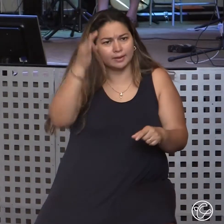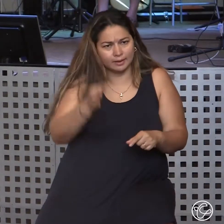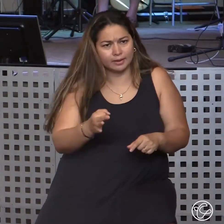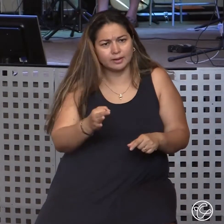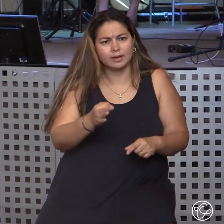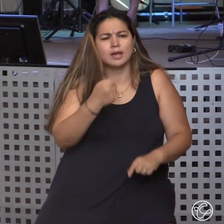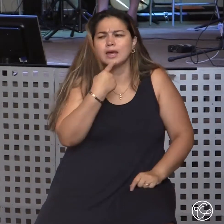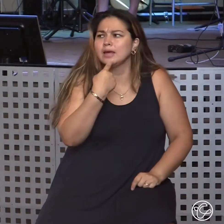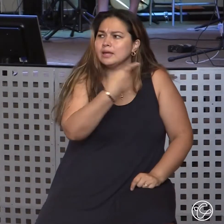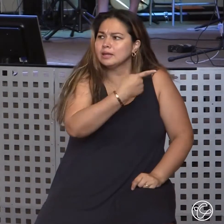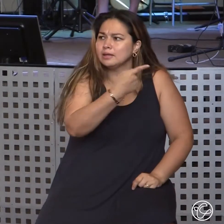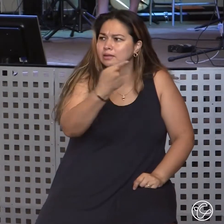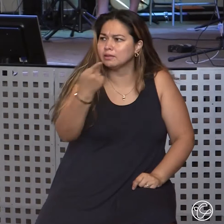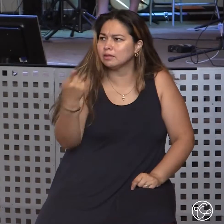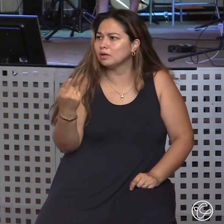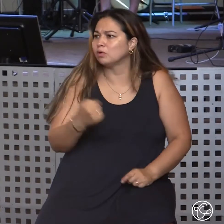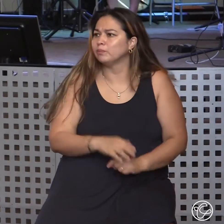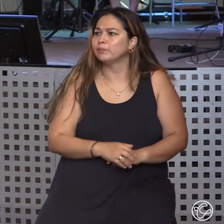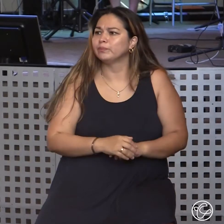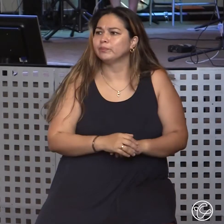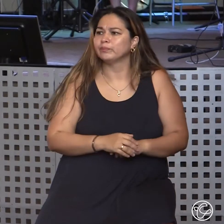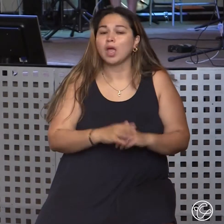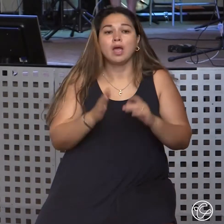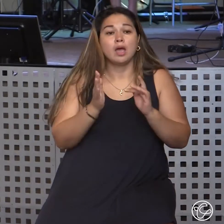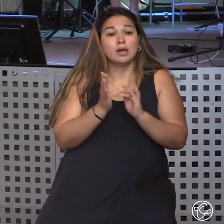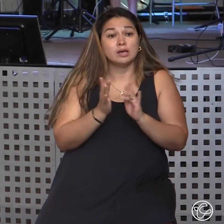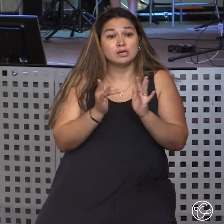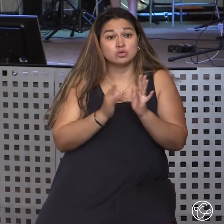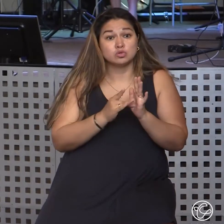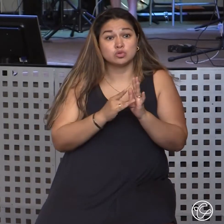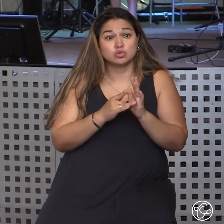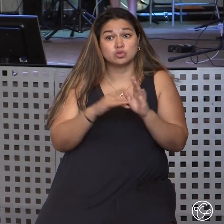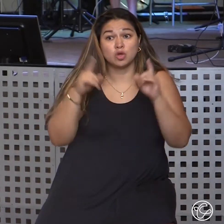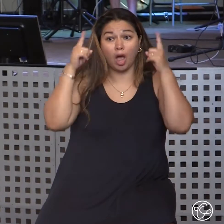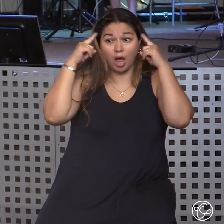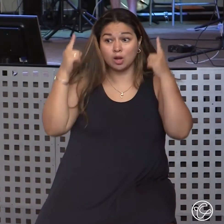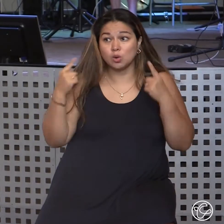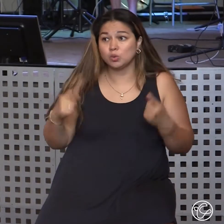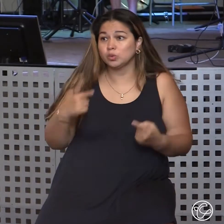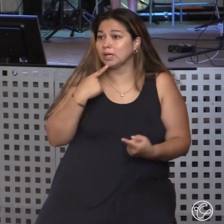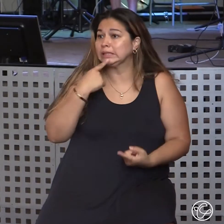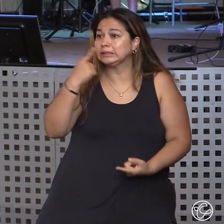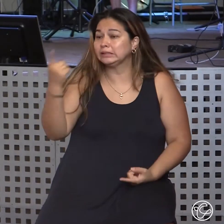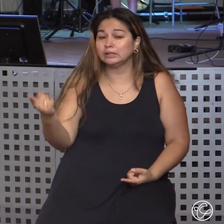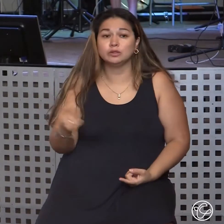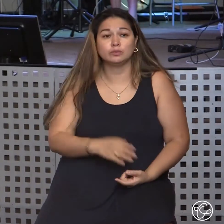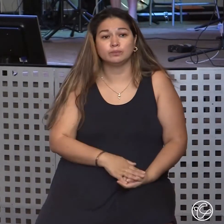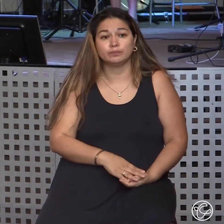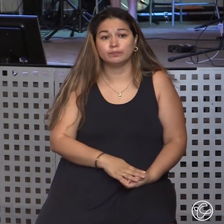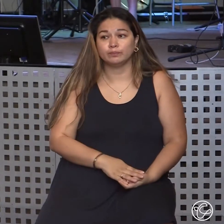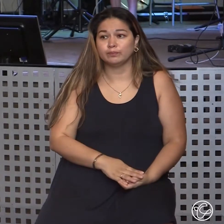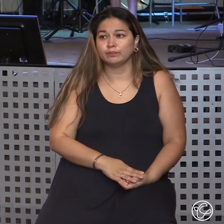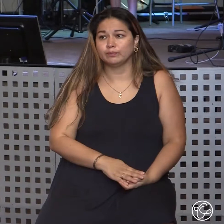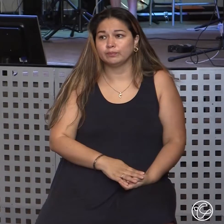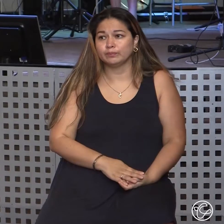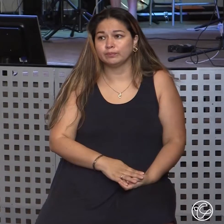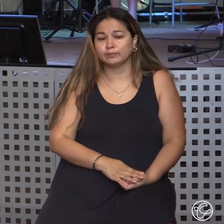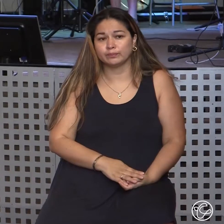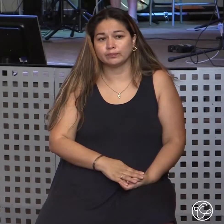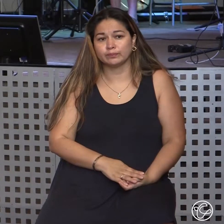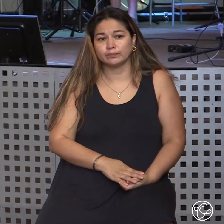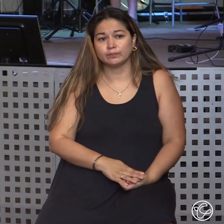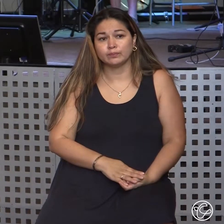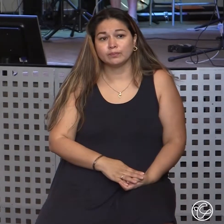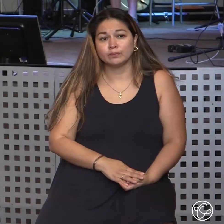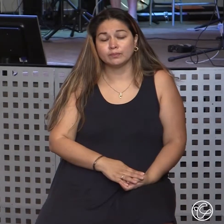dijo entonces Jesús a los judíos, y recalca por si acaso, que habían creído en él. Es